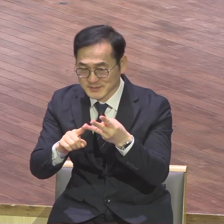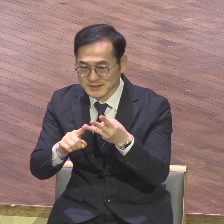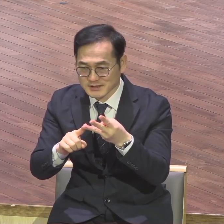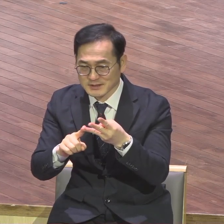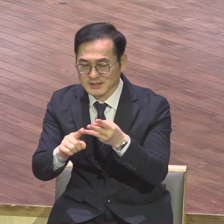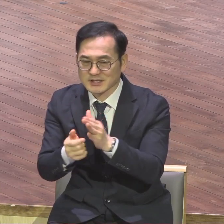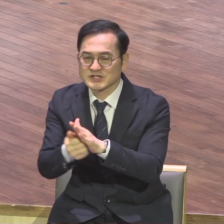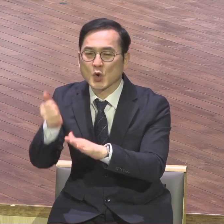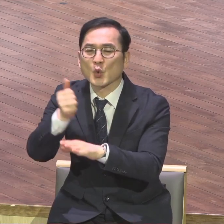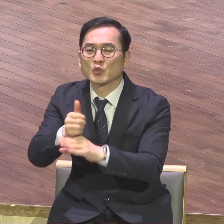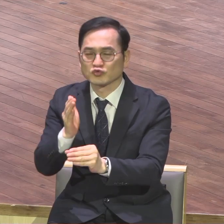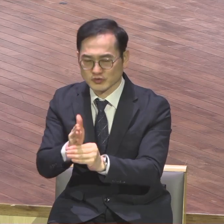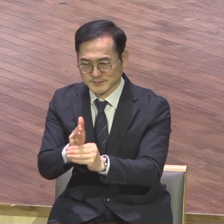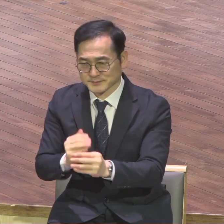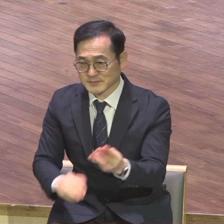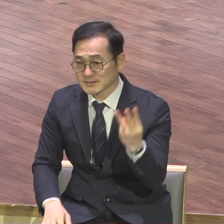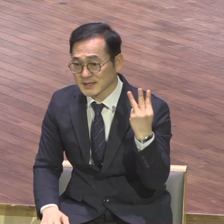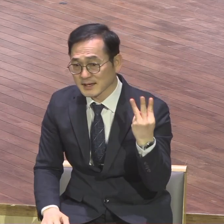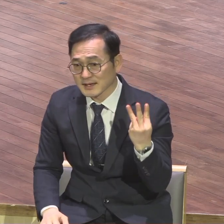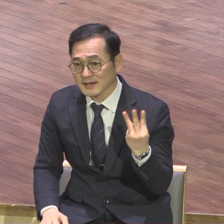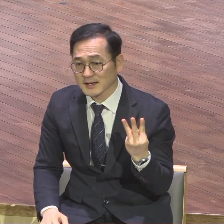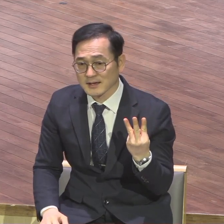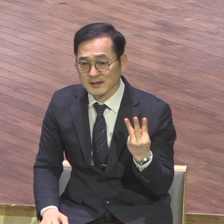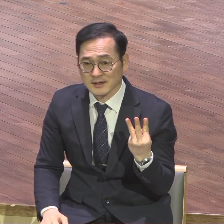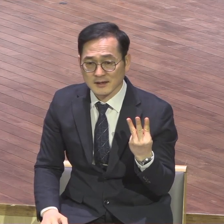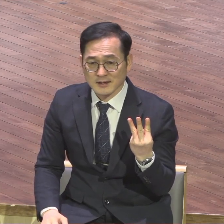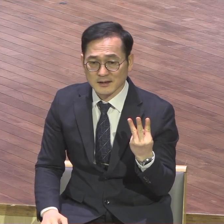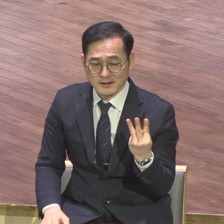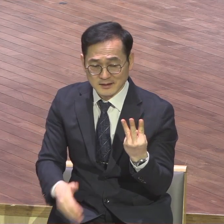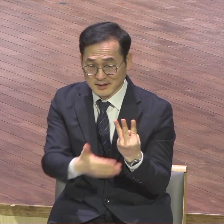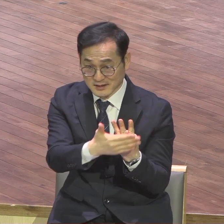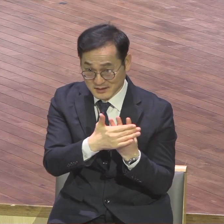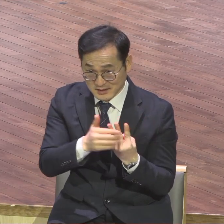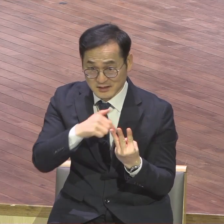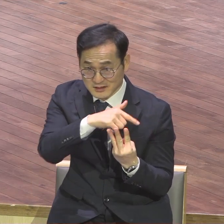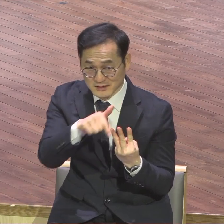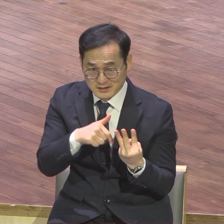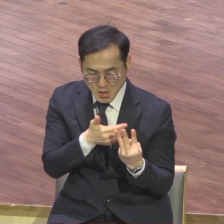아니면 아예 받아들이지 않습니다.